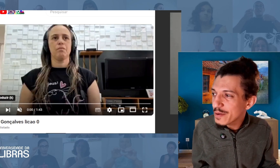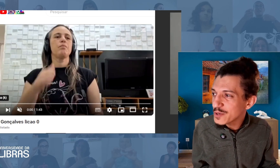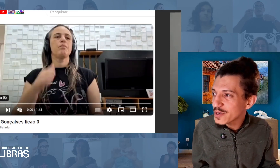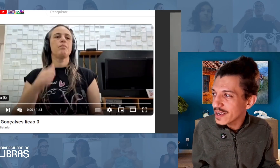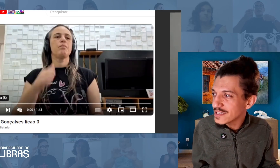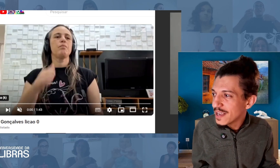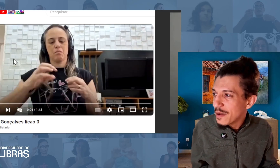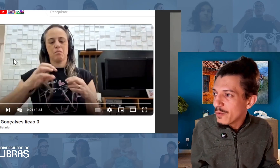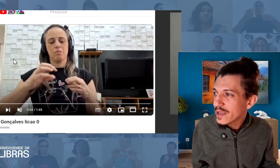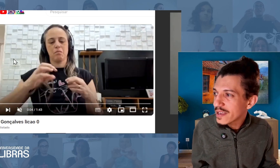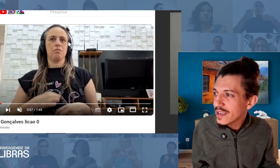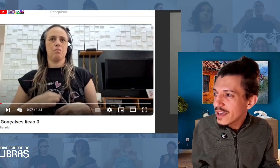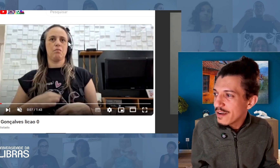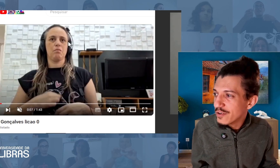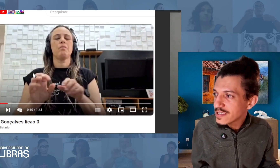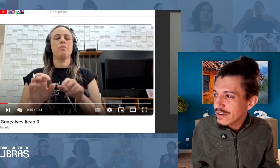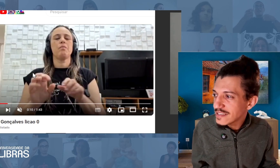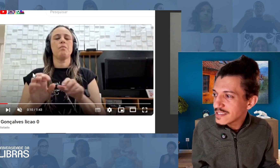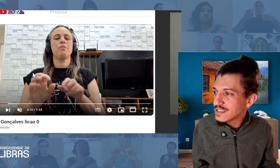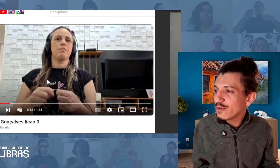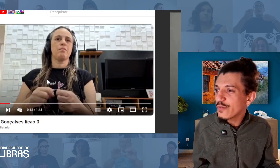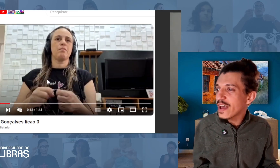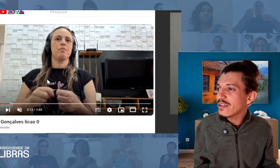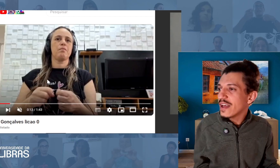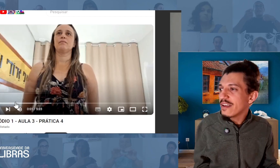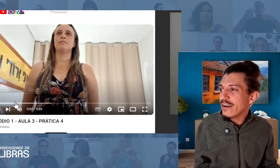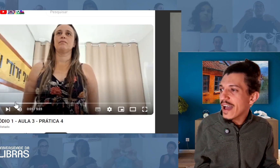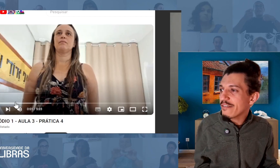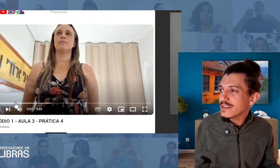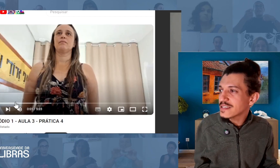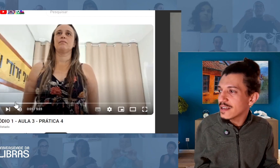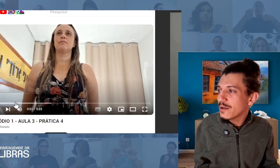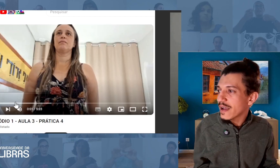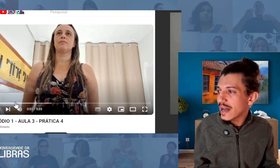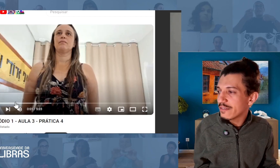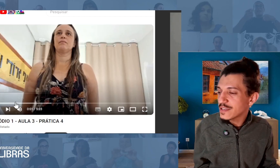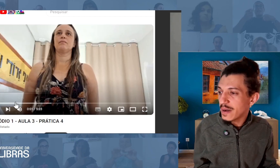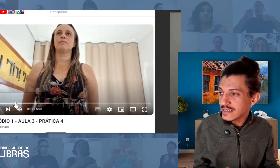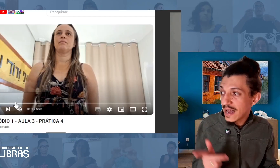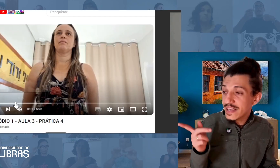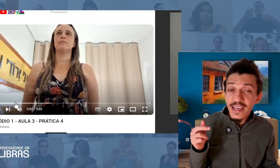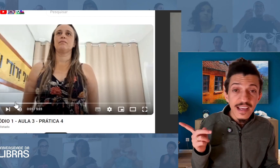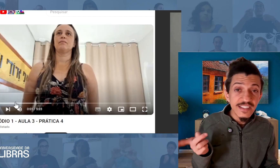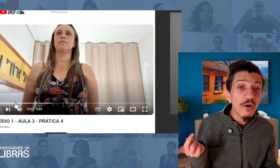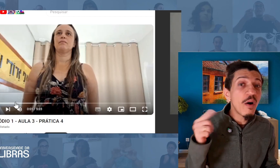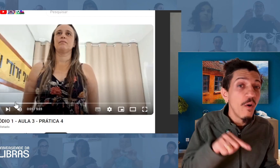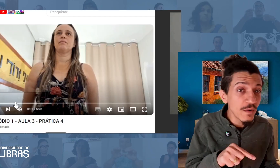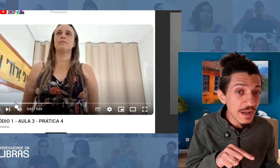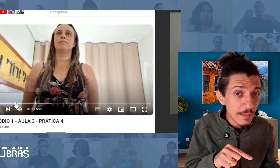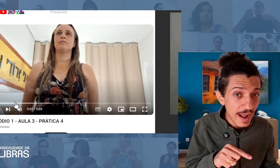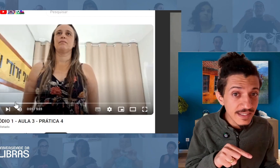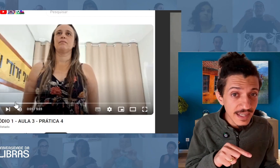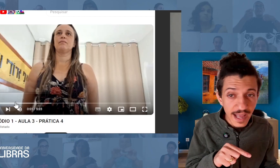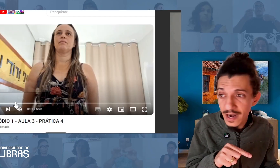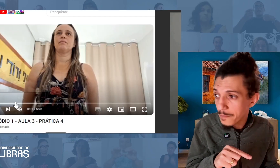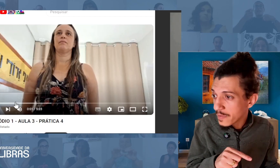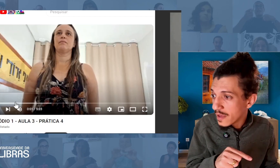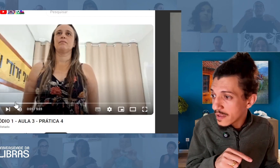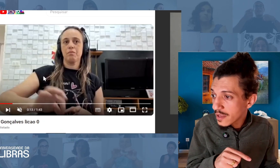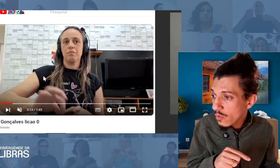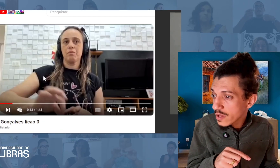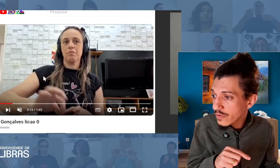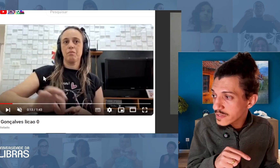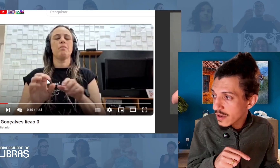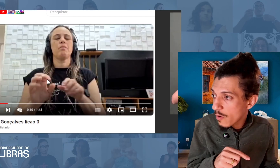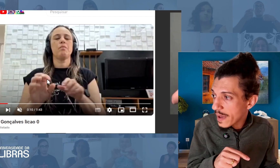muito emocionante, porque aqui você vai se desenvolvendo e vai avançando cada vez mais. Aqui já é uma outra prática dela.